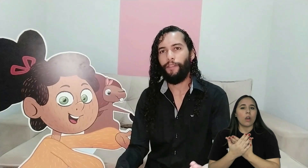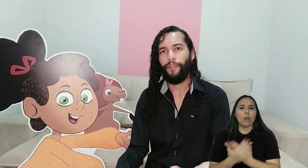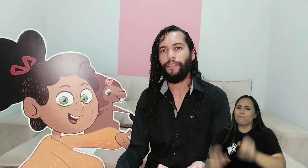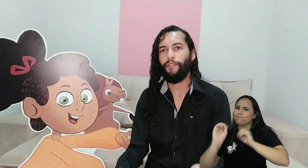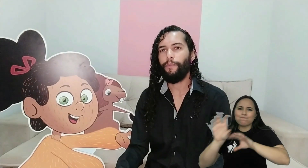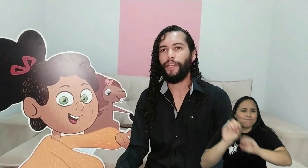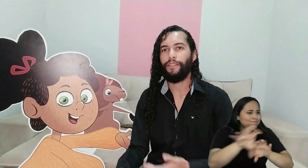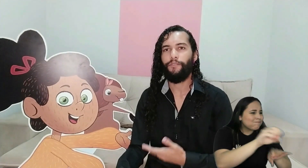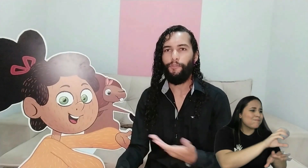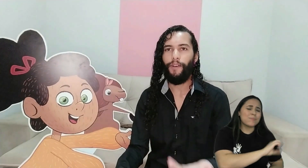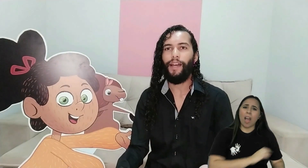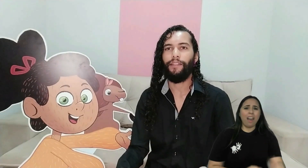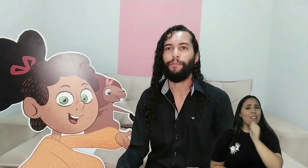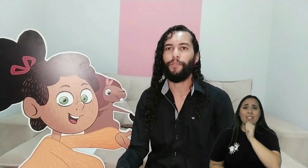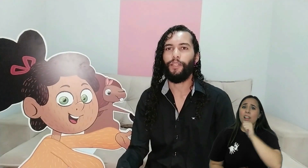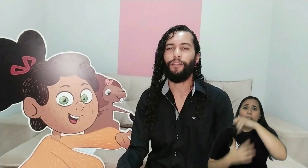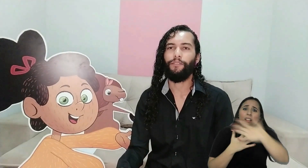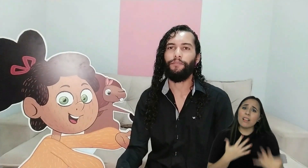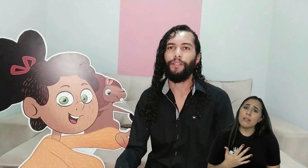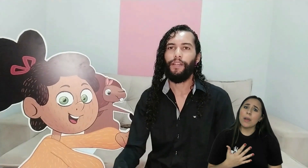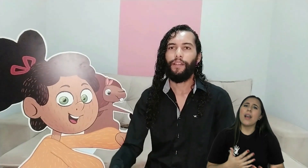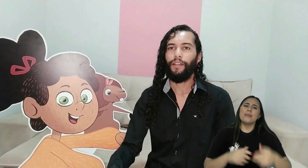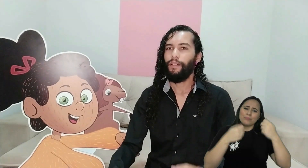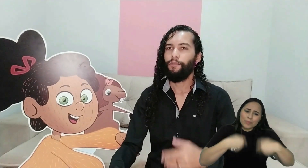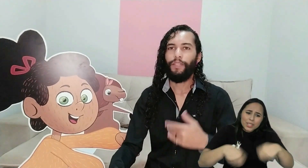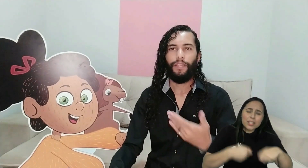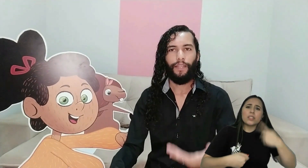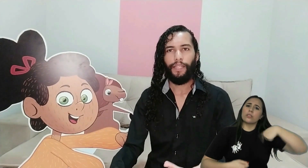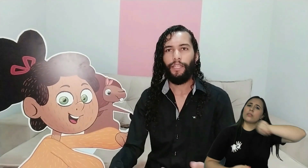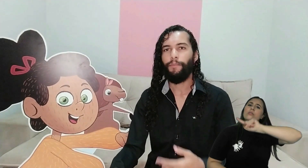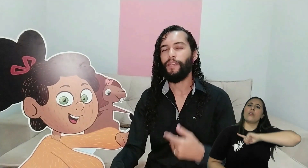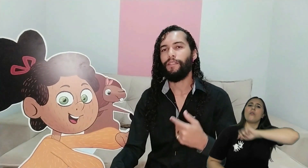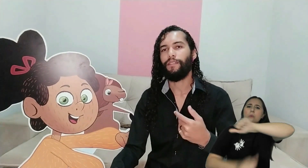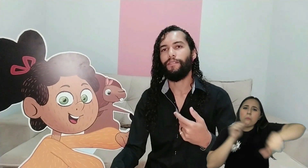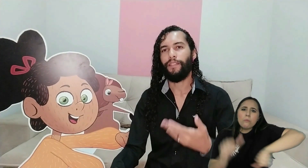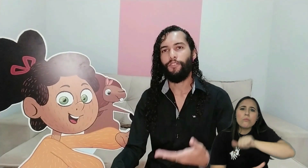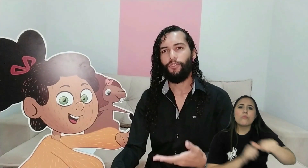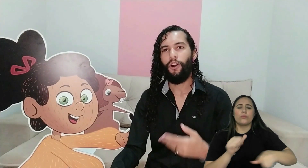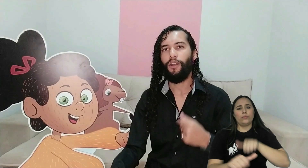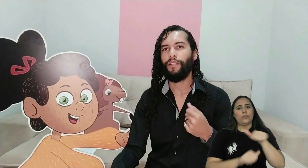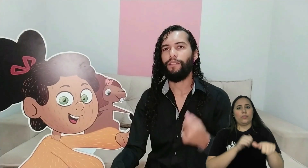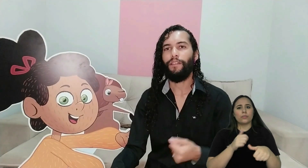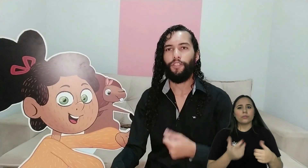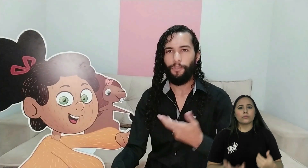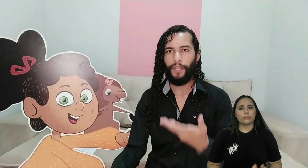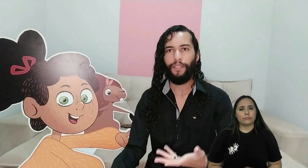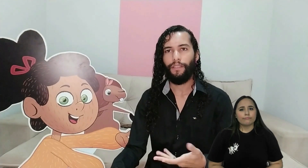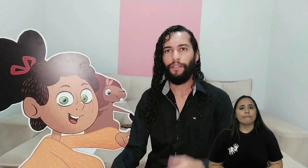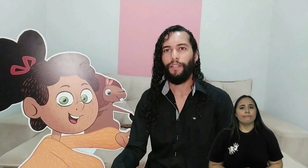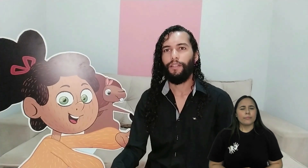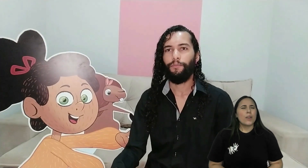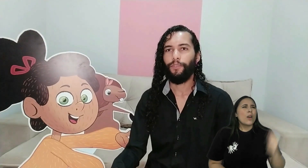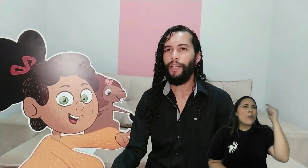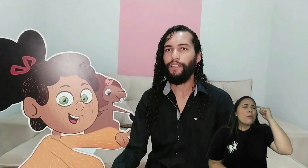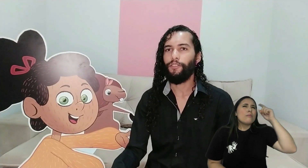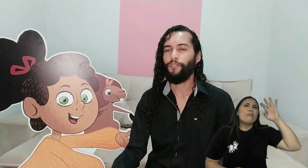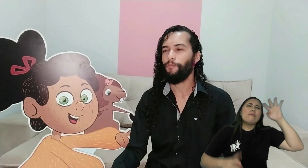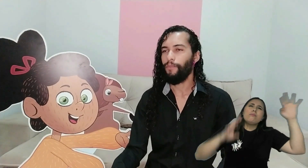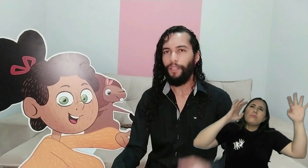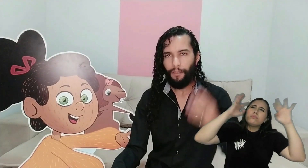a educação no Brasil é falha, porque não ensina Libras nas escolas e a gente precisa mudar isso.